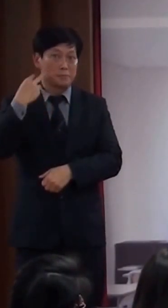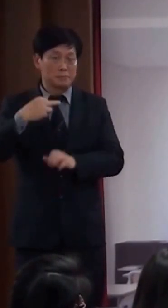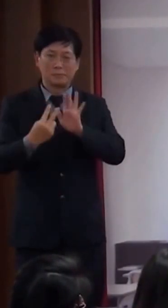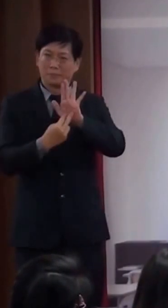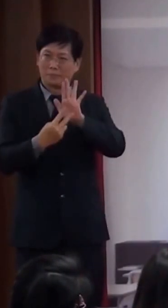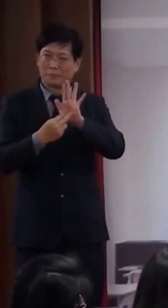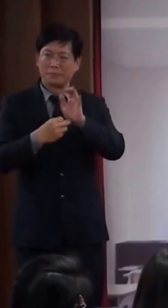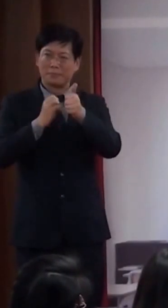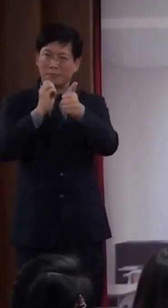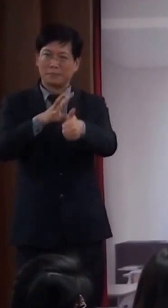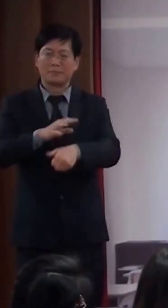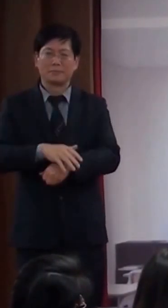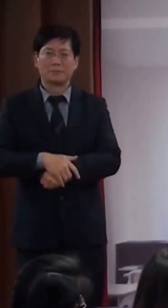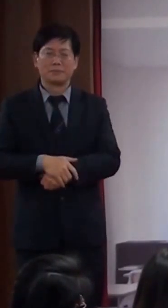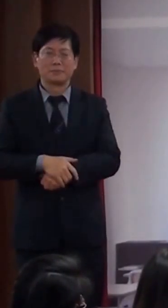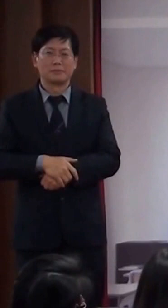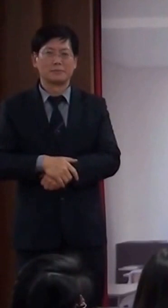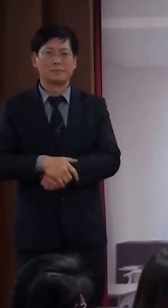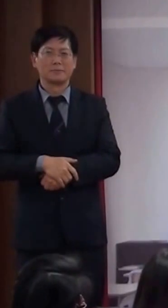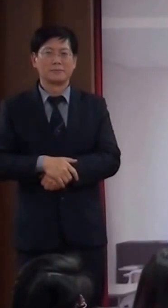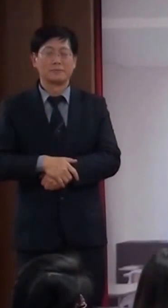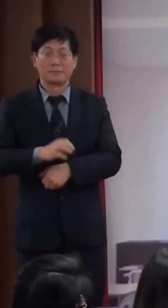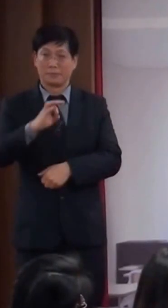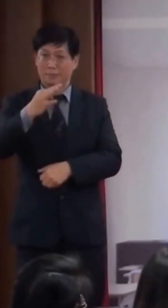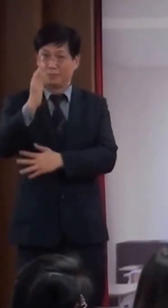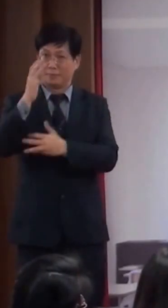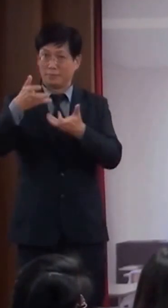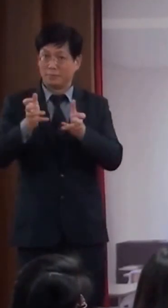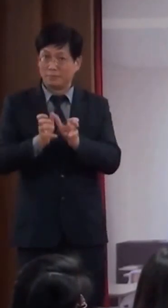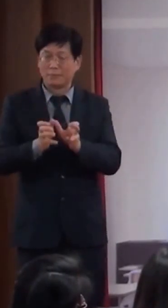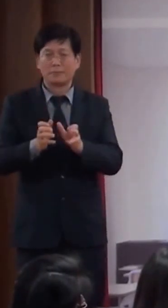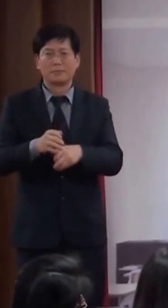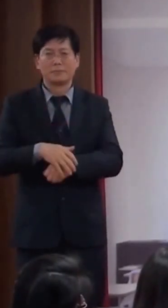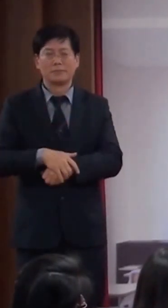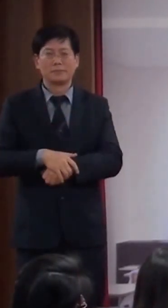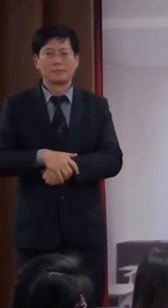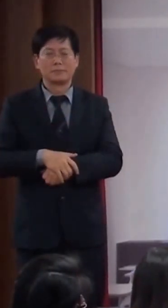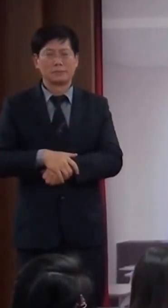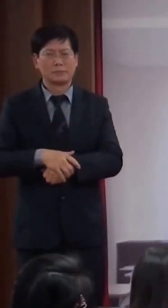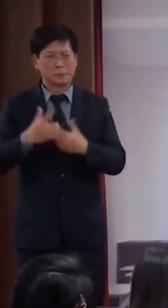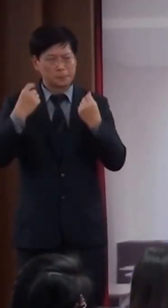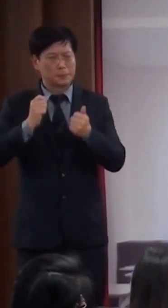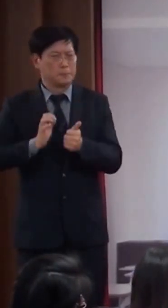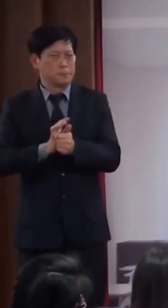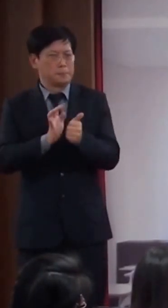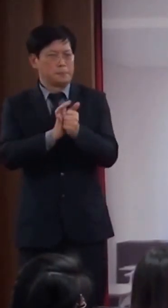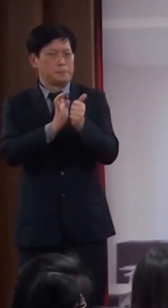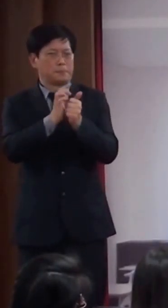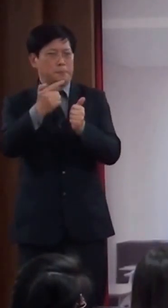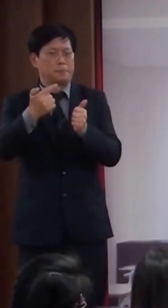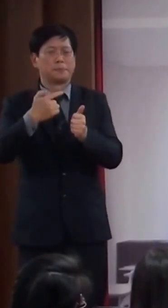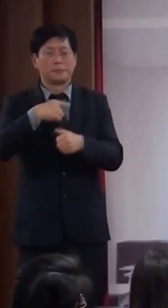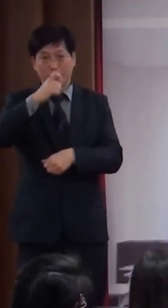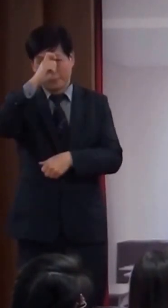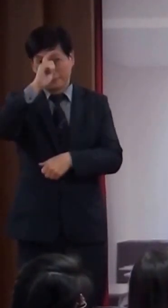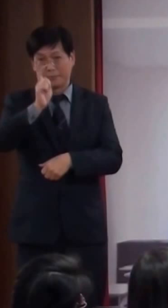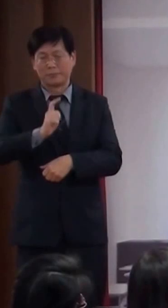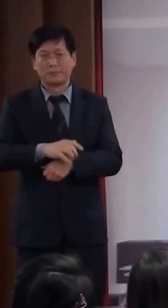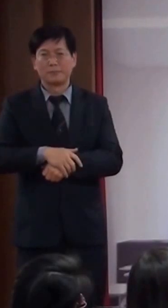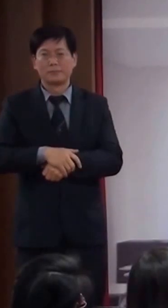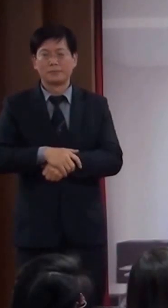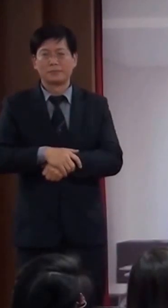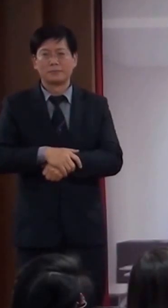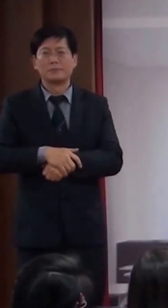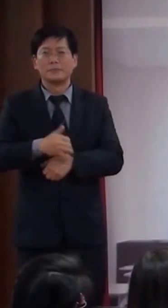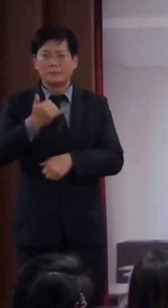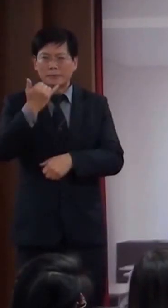的跟各位提到，财政部一直在极力推广，也就是有关利